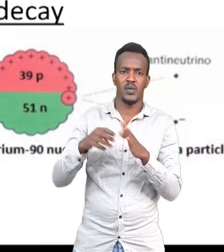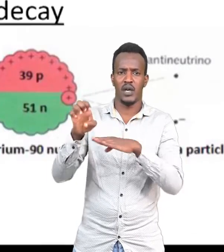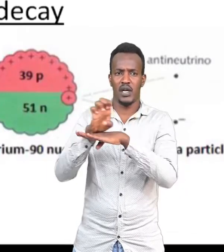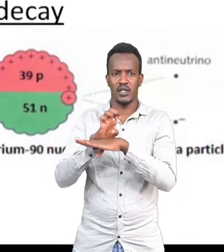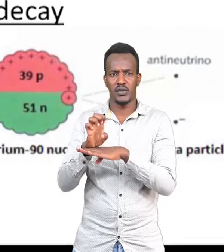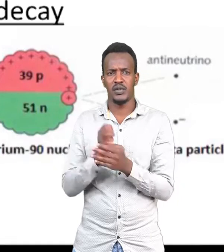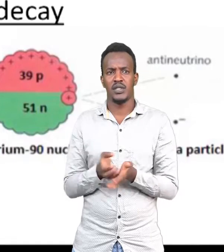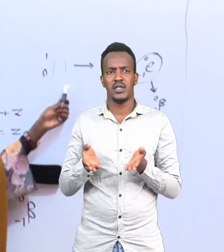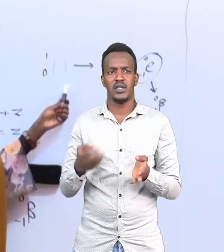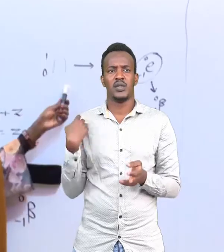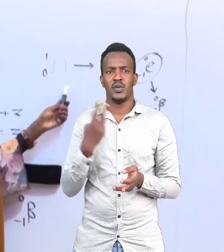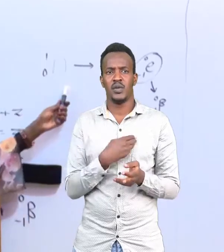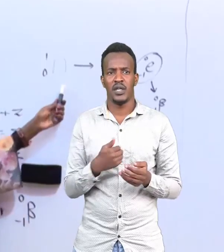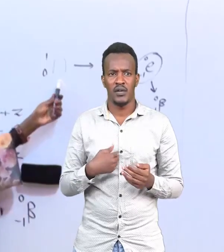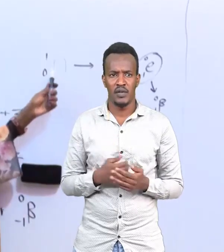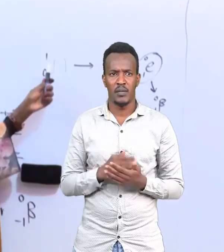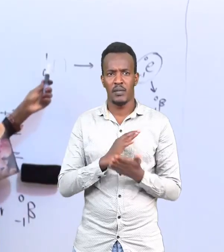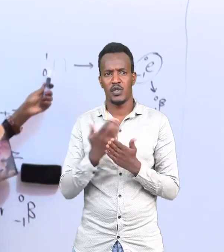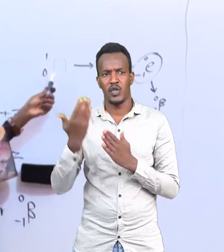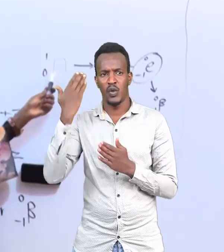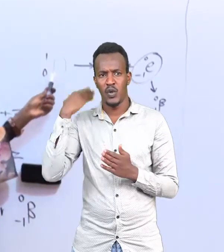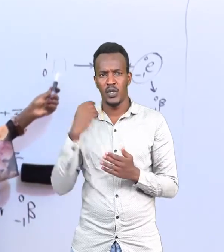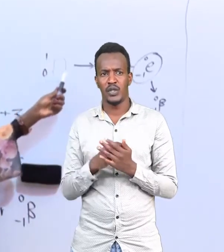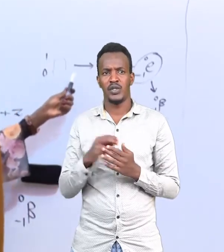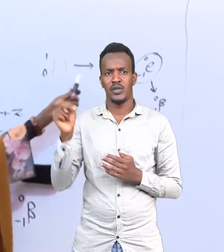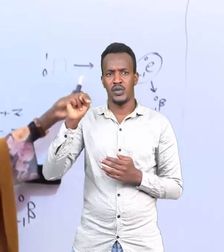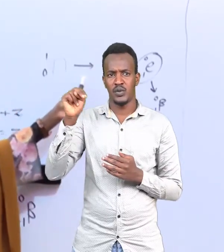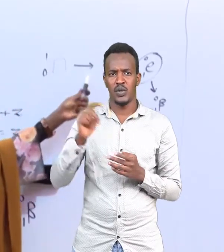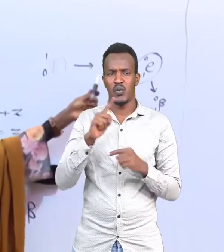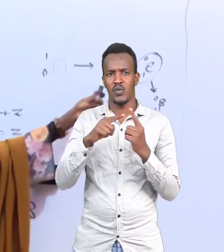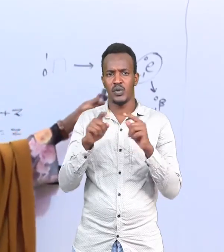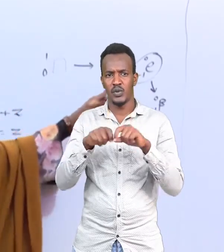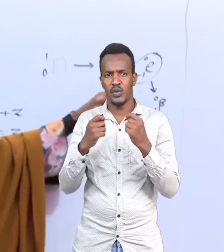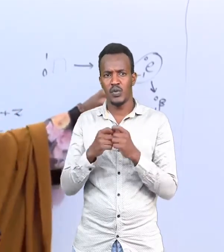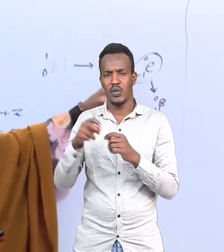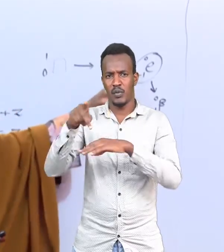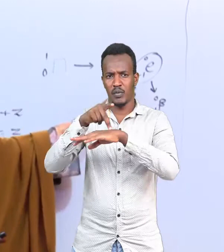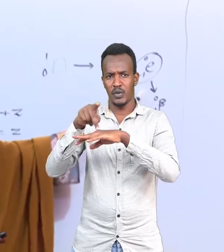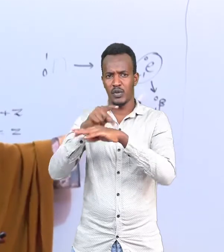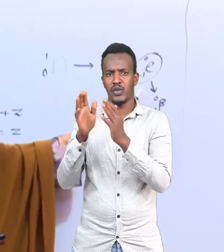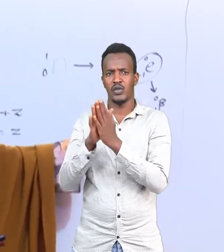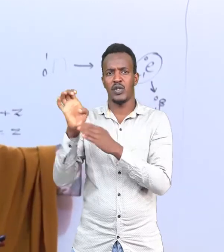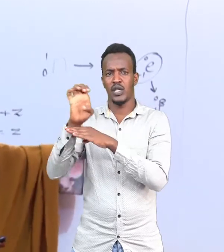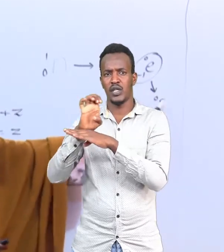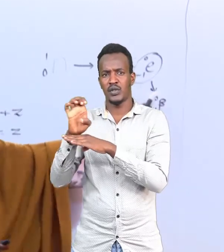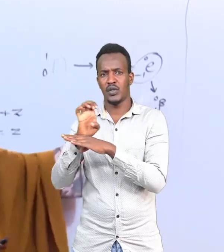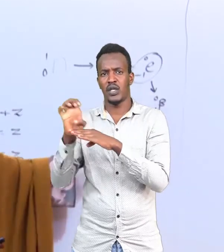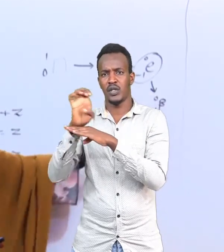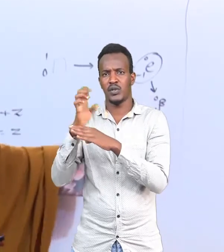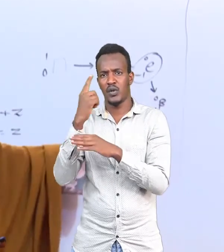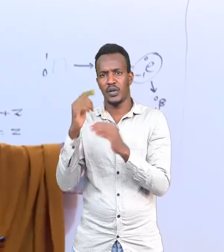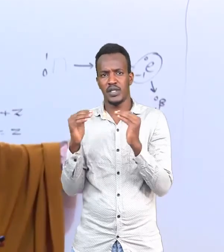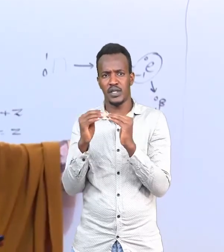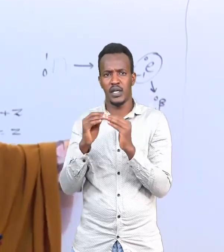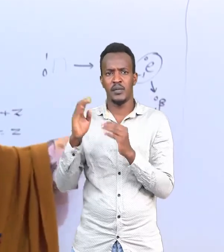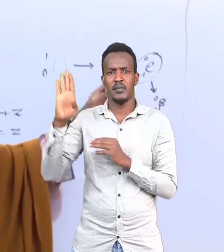halkan equationka waxaanu ku soo haysanay qaybtii markaasi hore neutron marka uu dhigkay sameeyo waa proton iyo electron electronkaas waxa la macna yahay